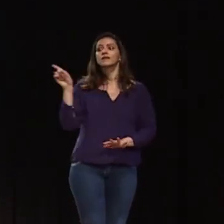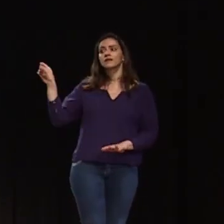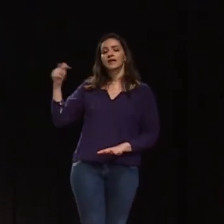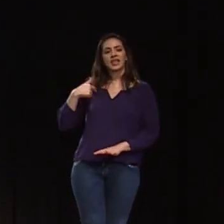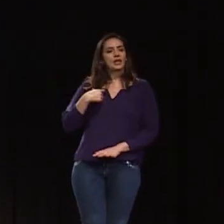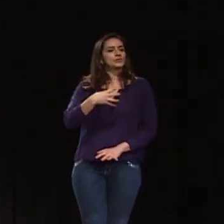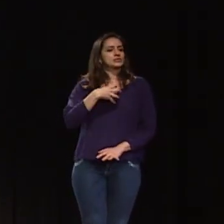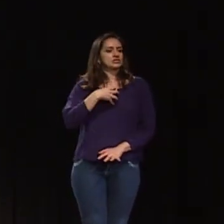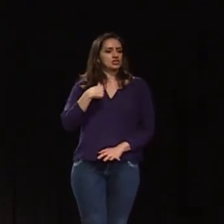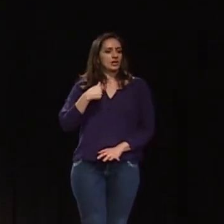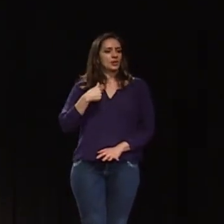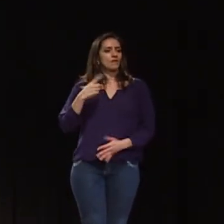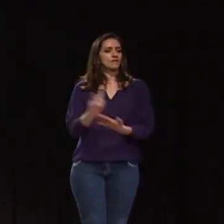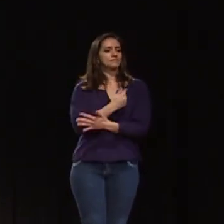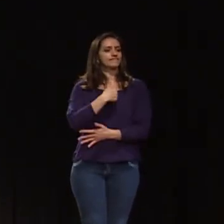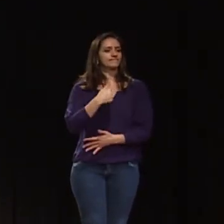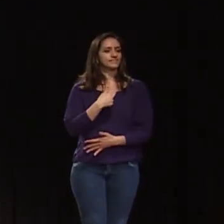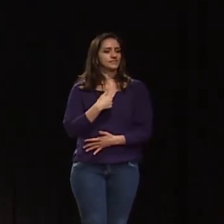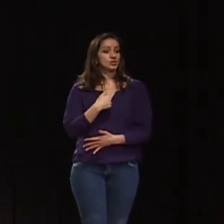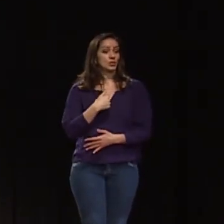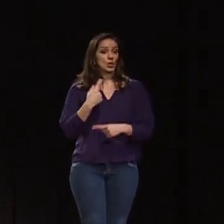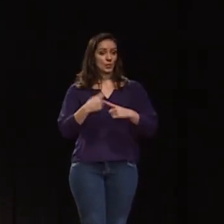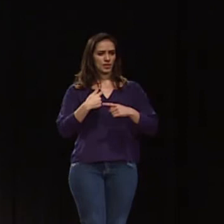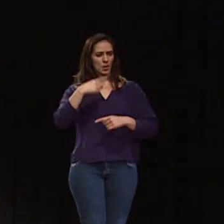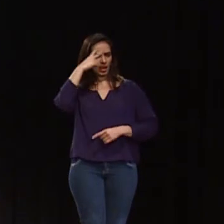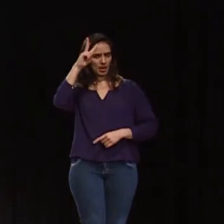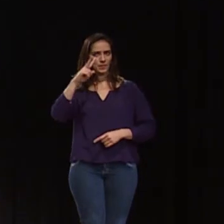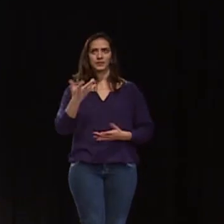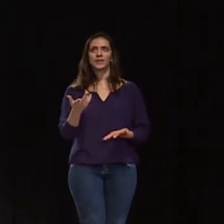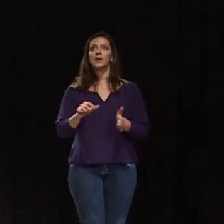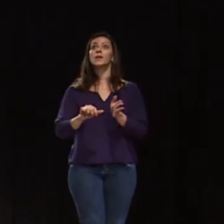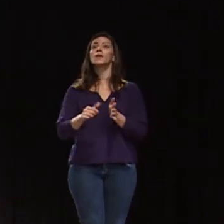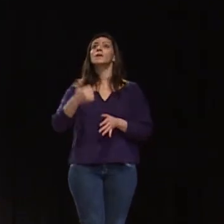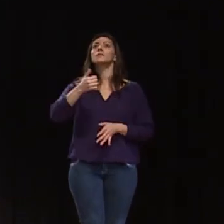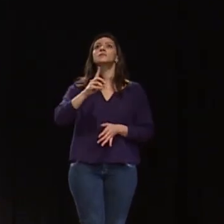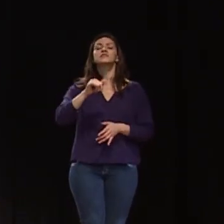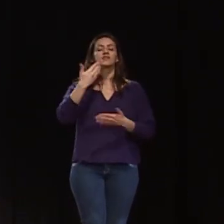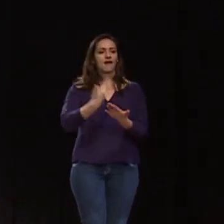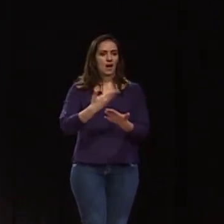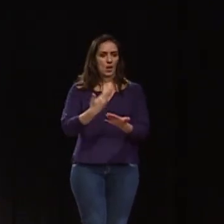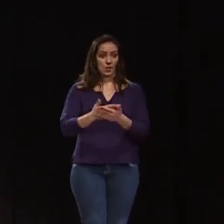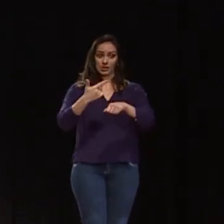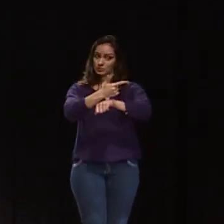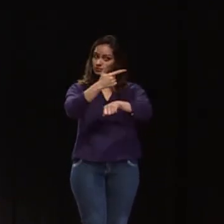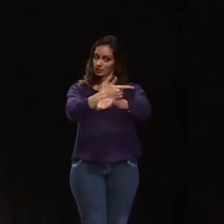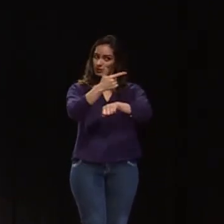E também, eu me senti assim, acontecia comigo, porque eu lembro que foi no primeiro dia de aula, no